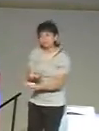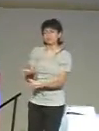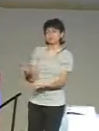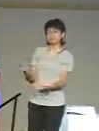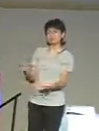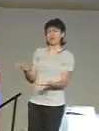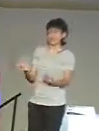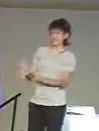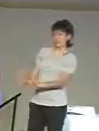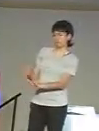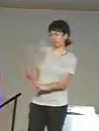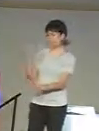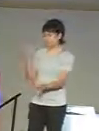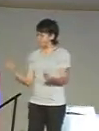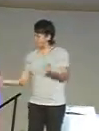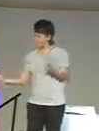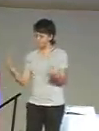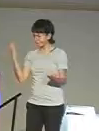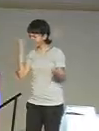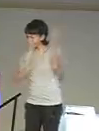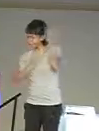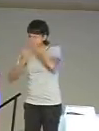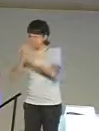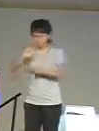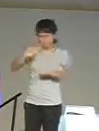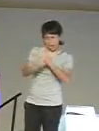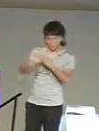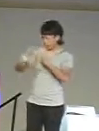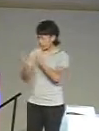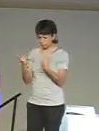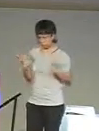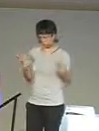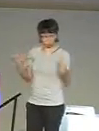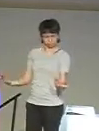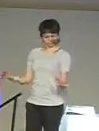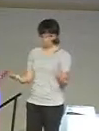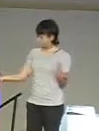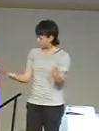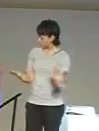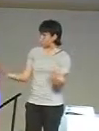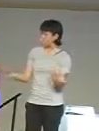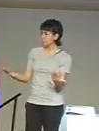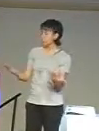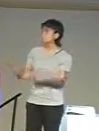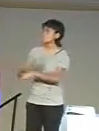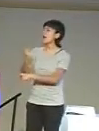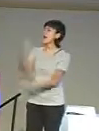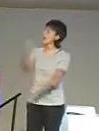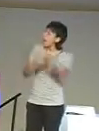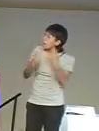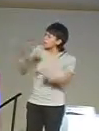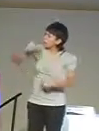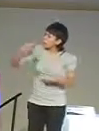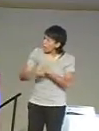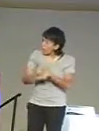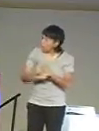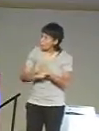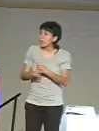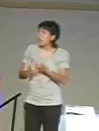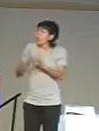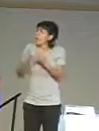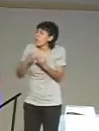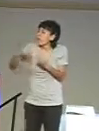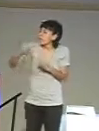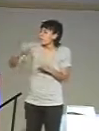por país, porque existen países en los cuales, por ejemplo, la fertilización asistida, las